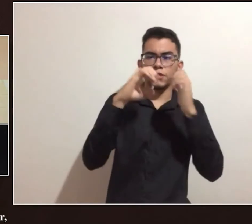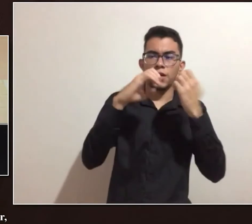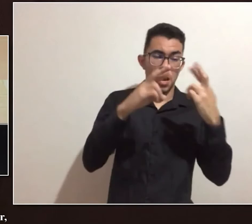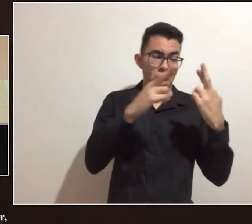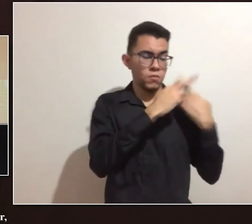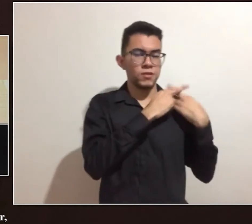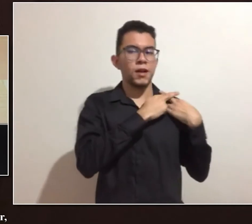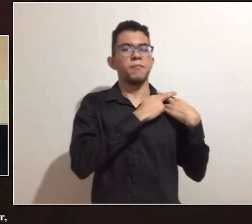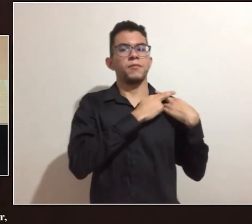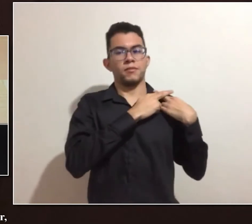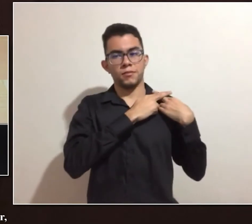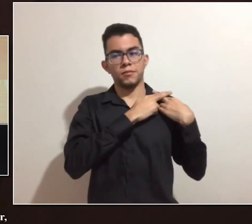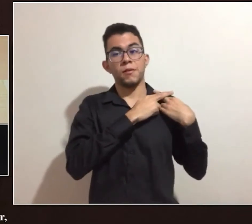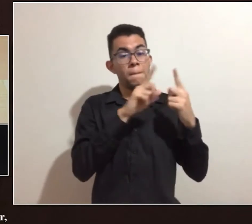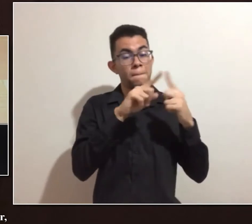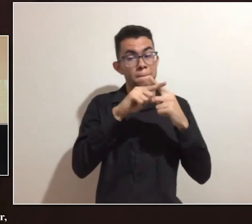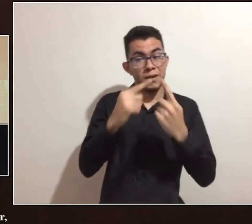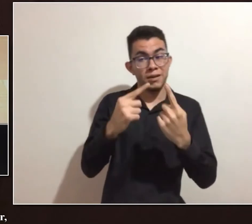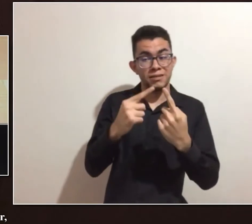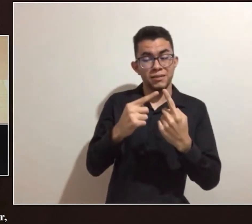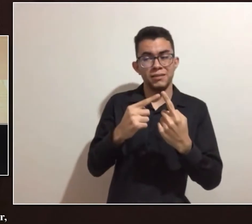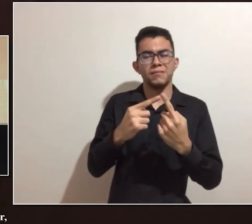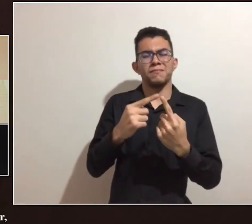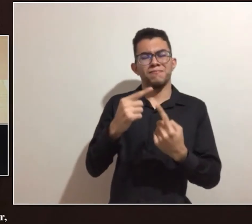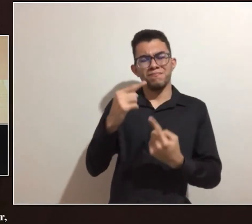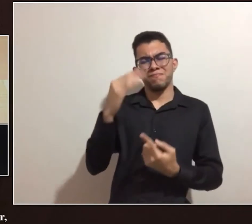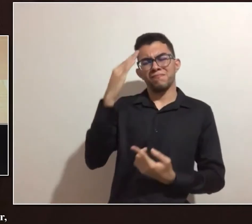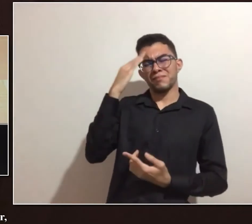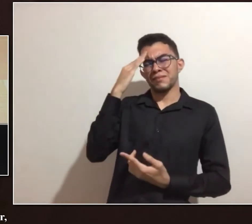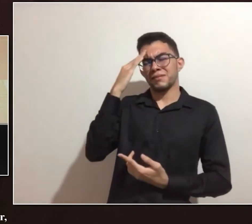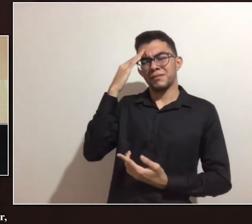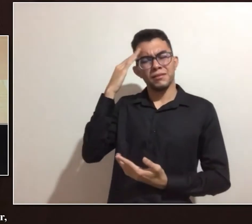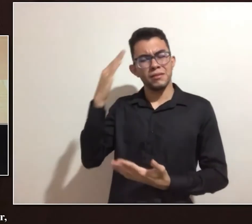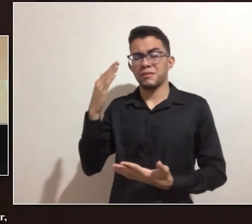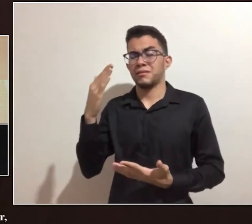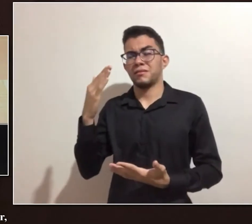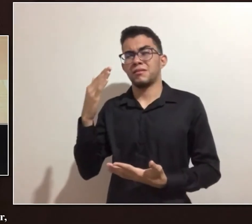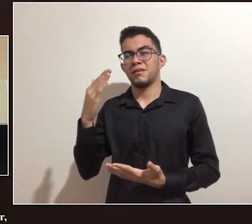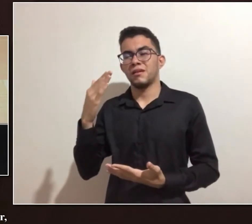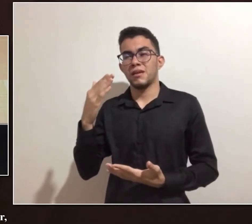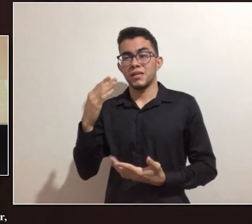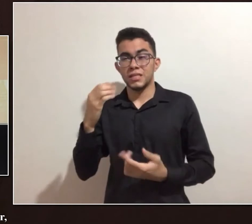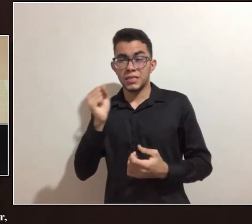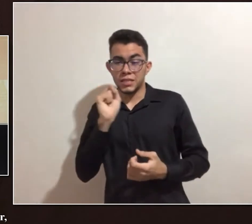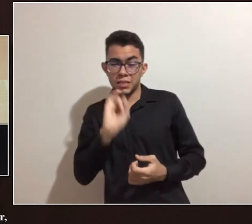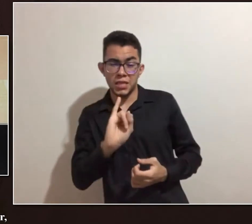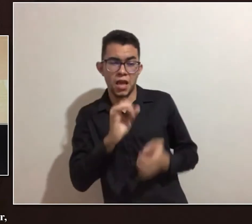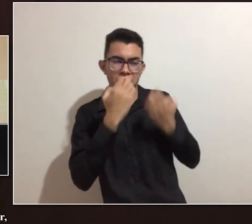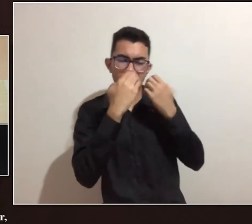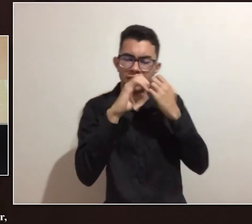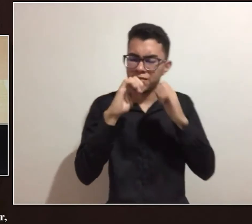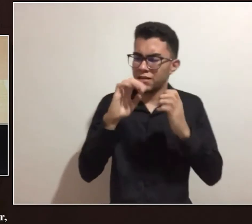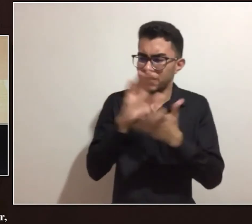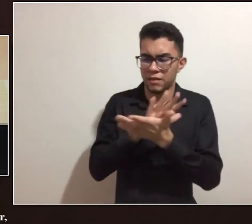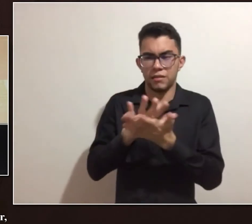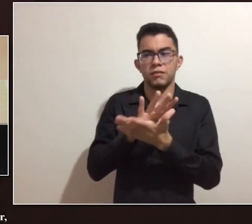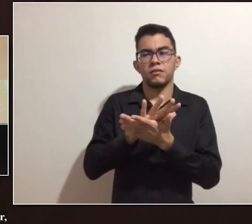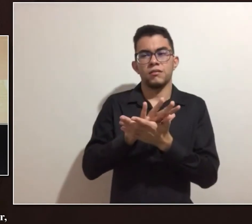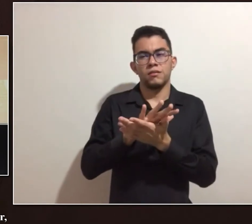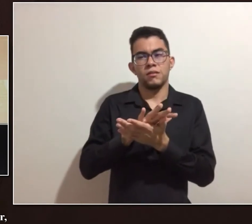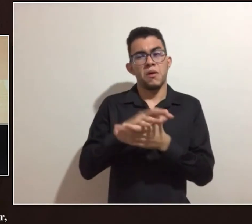mim, se não pregar o Evangelho. Ai de mim, se não pregar o Evangelho. Irmãos,